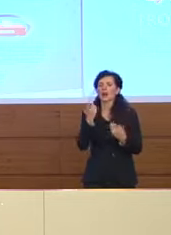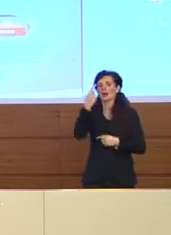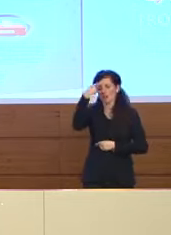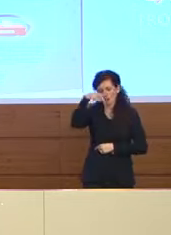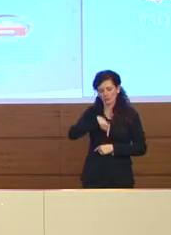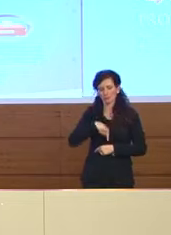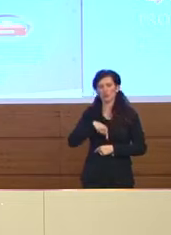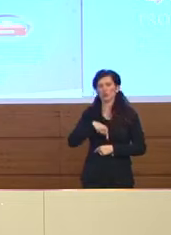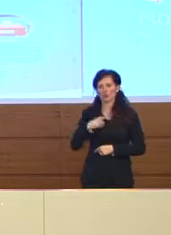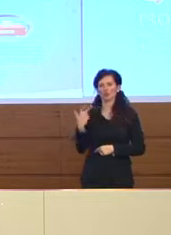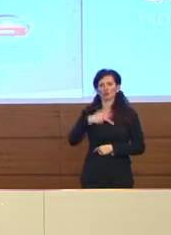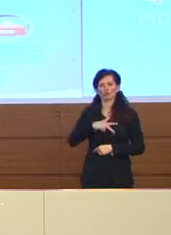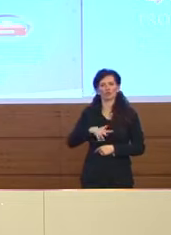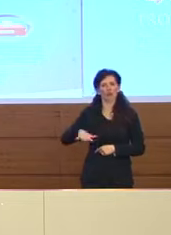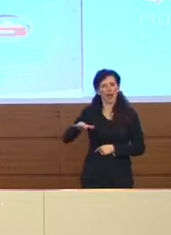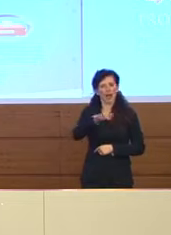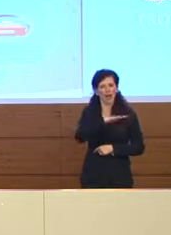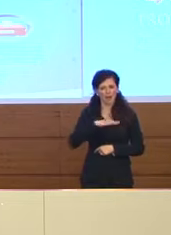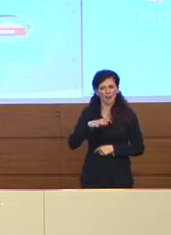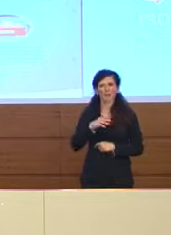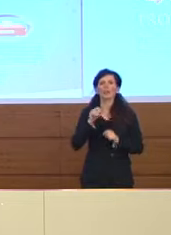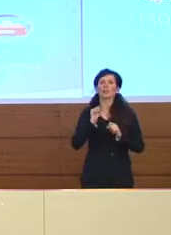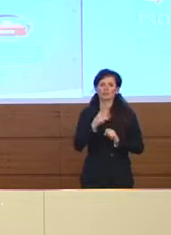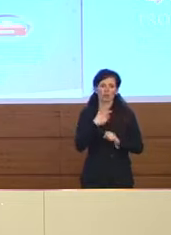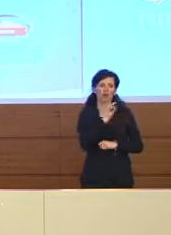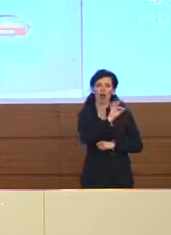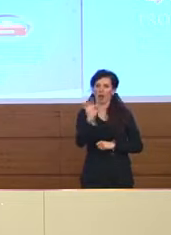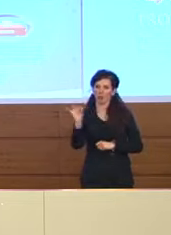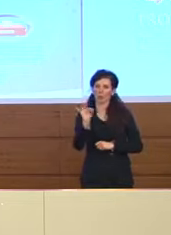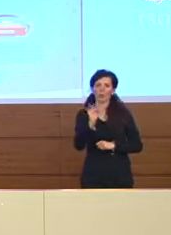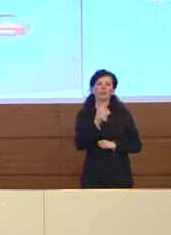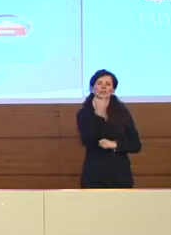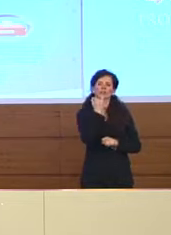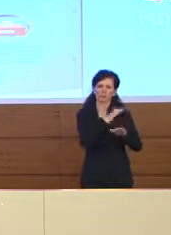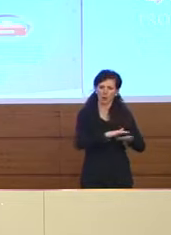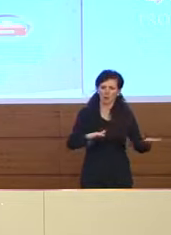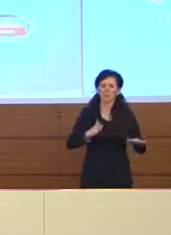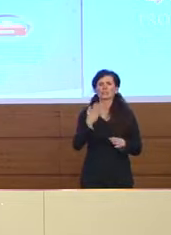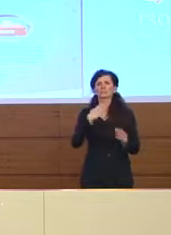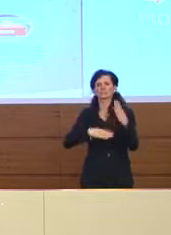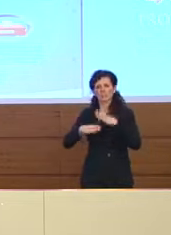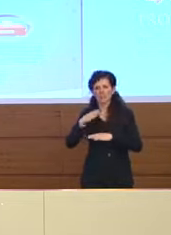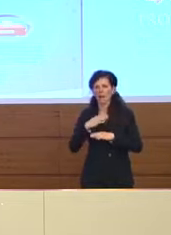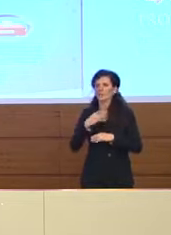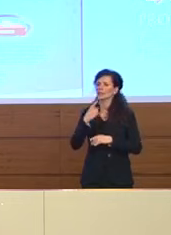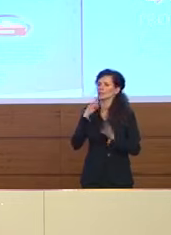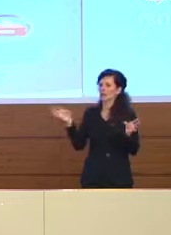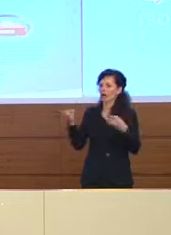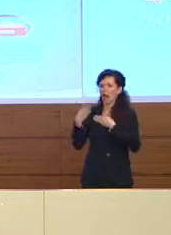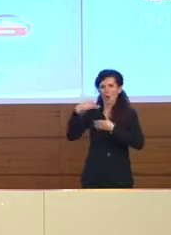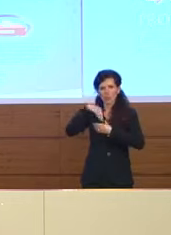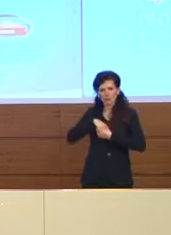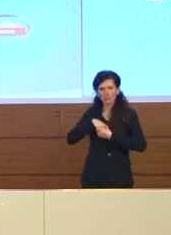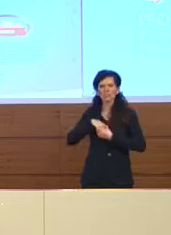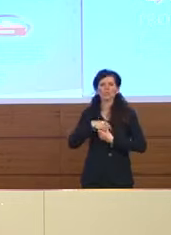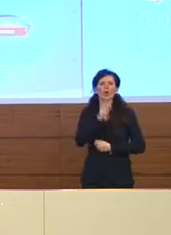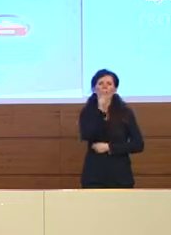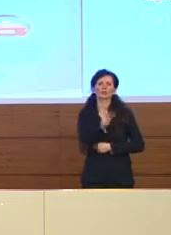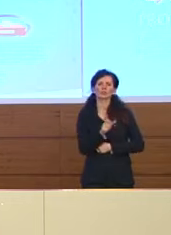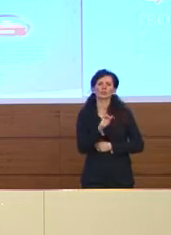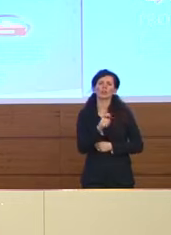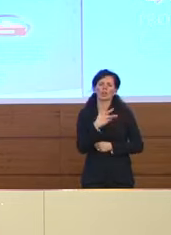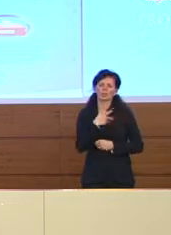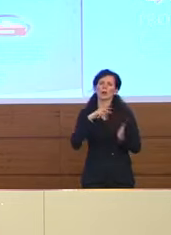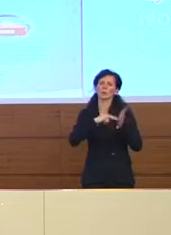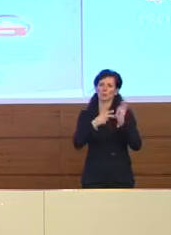l'epidemia a cominciare dalle classi e fragili ovviamente i bambini disabili gli autistici le persone con disturbi psicologici